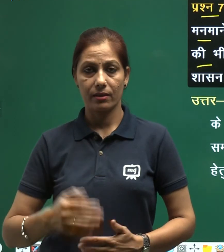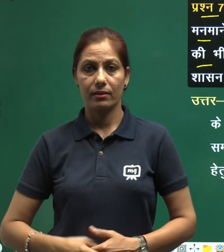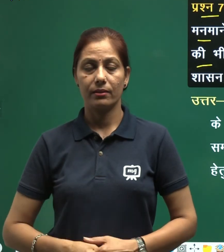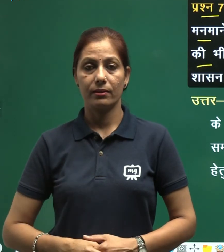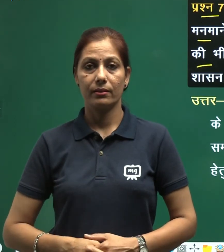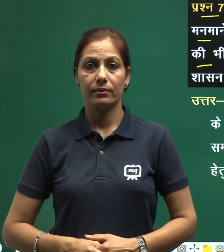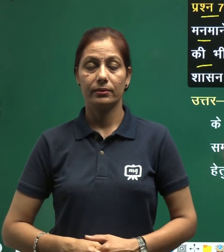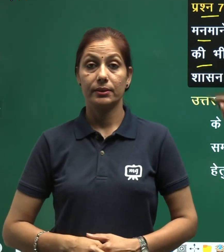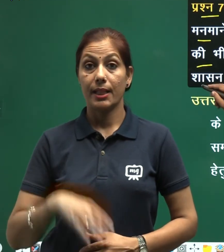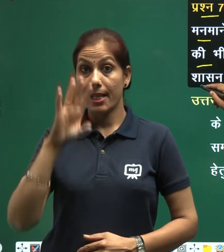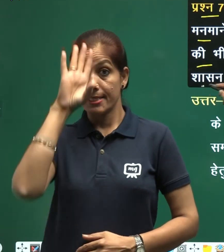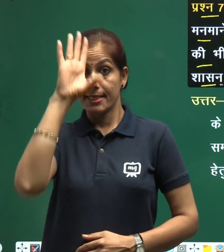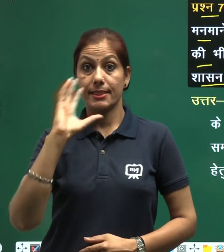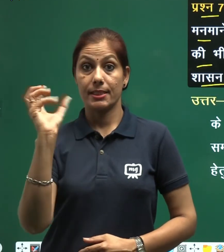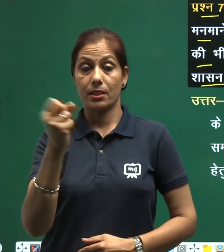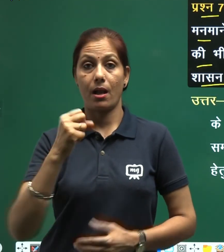शासन का अर्थ